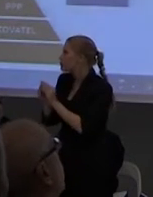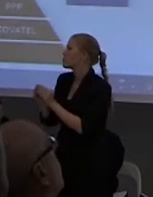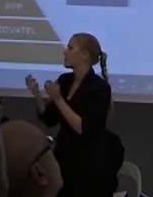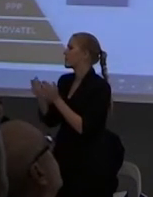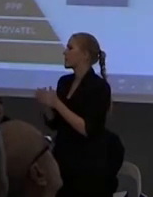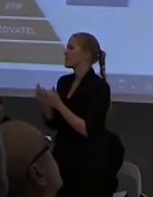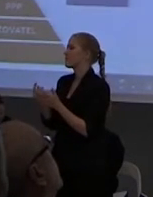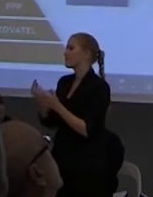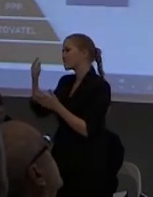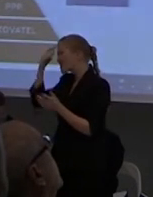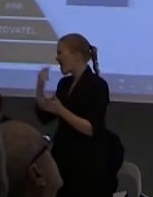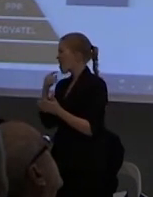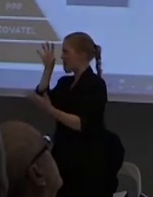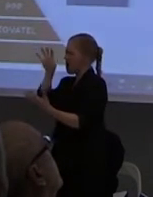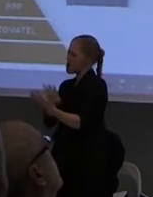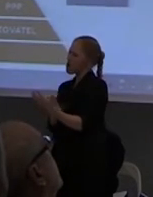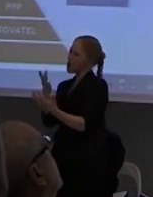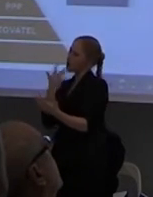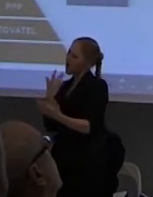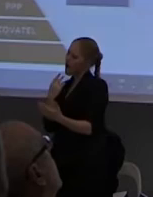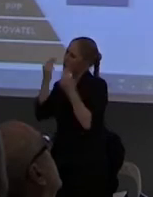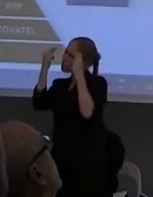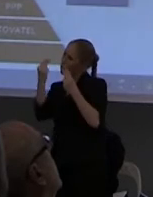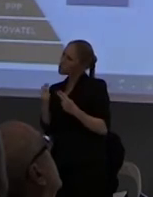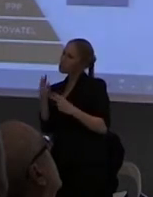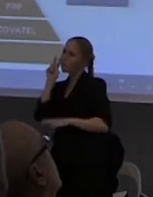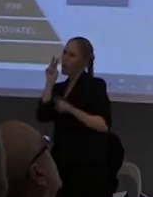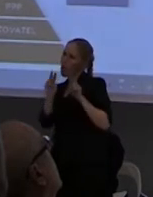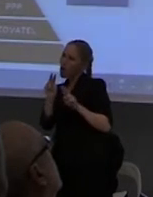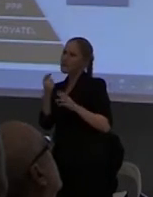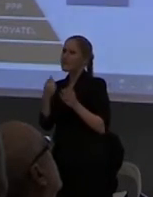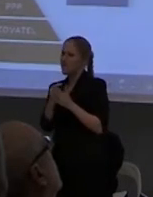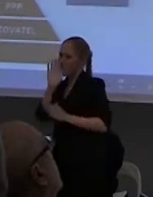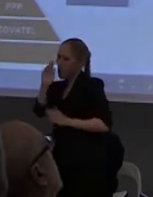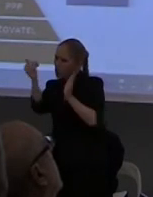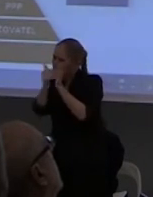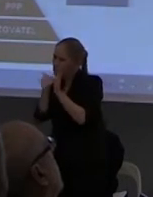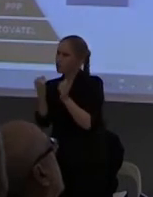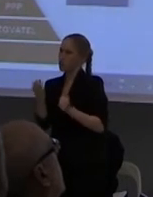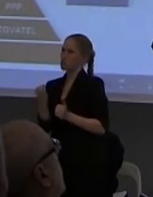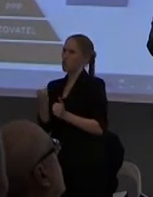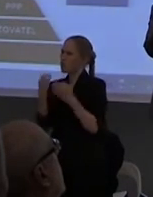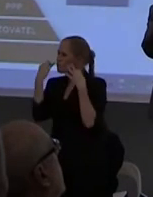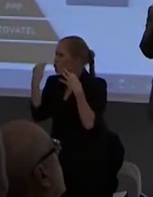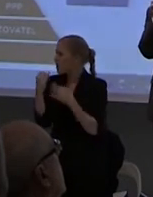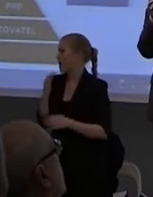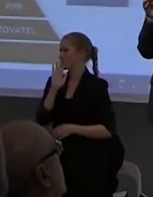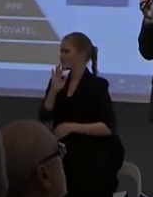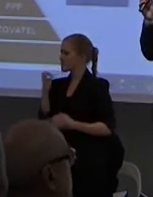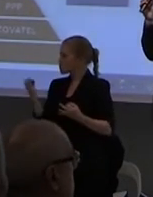takové schéma pro pedagogy, jak mohou poznávat potřeby dětí, které